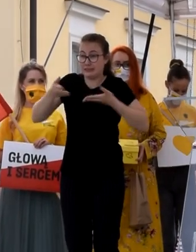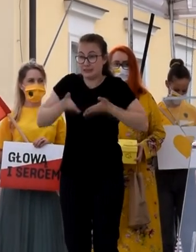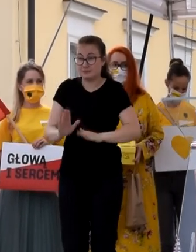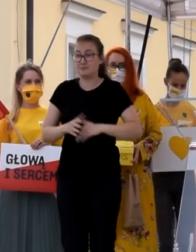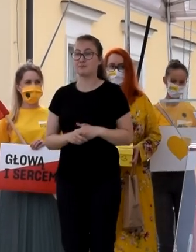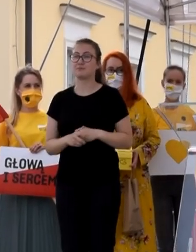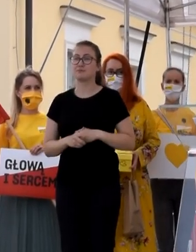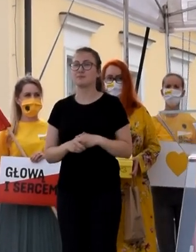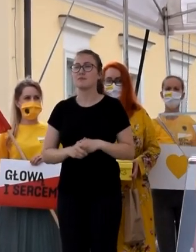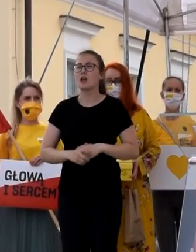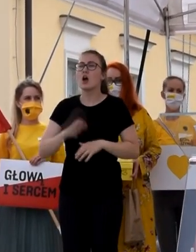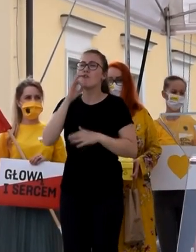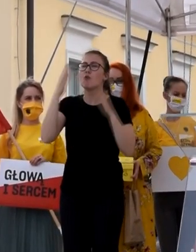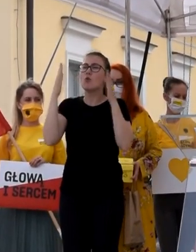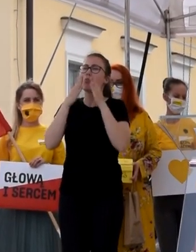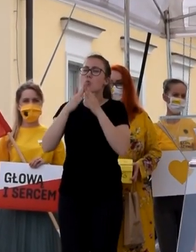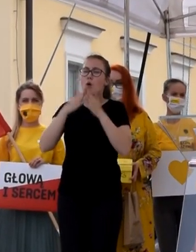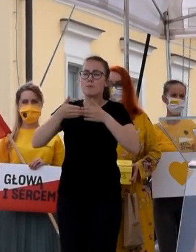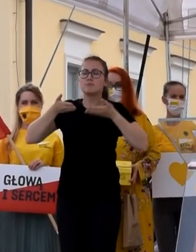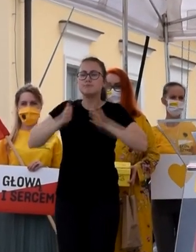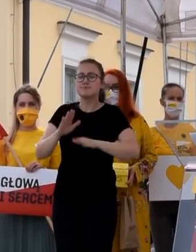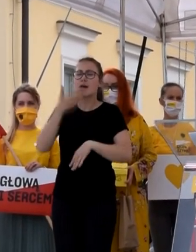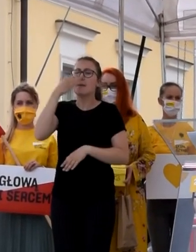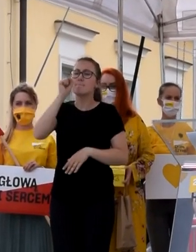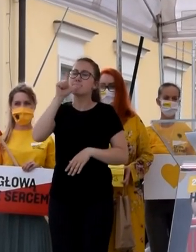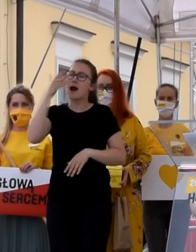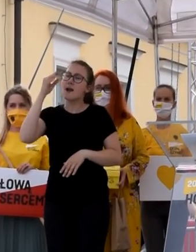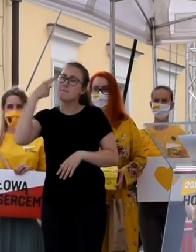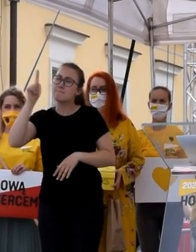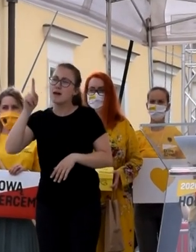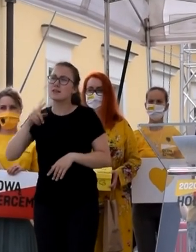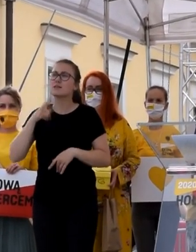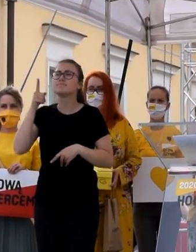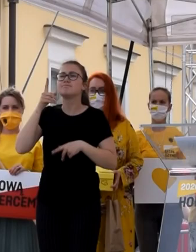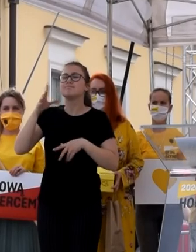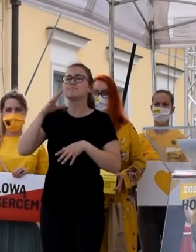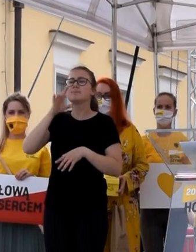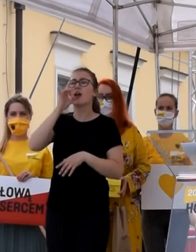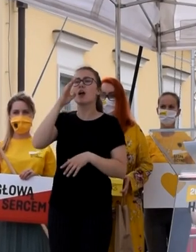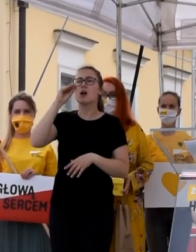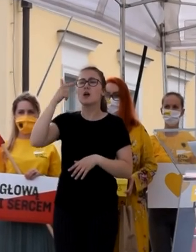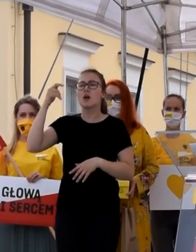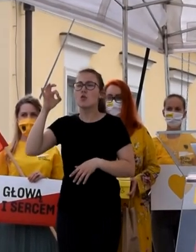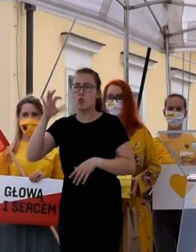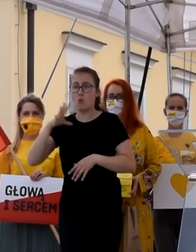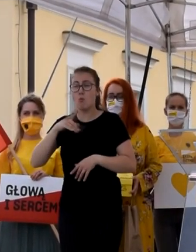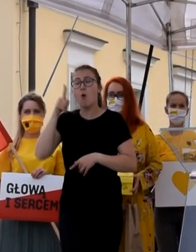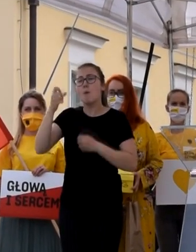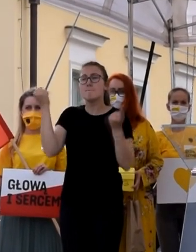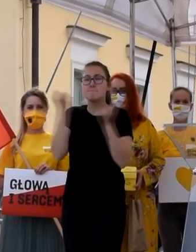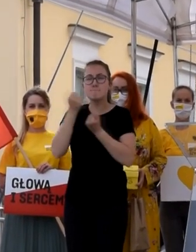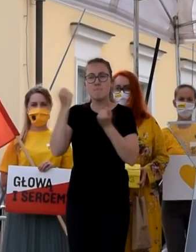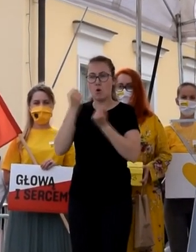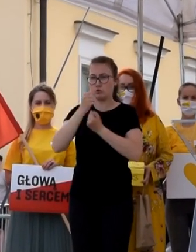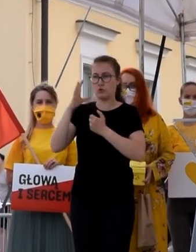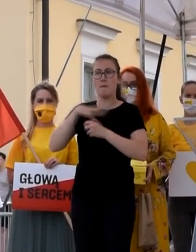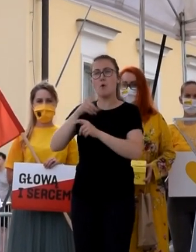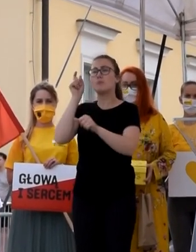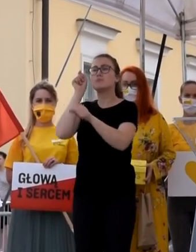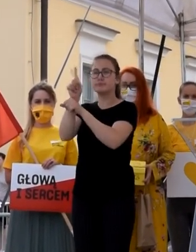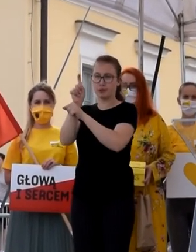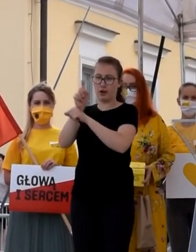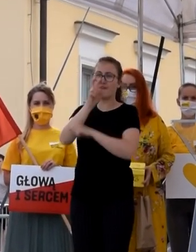Malmed, bojownik z getta białostockiego, stawiał czoła w bohaterski sposób